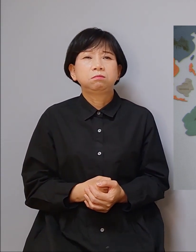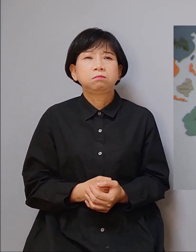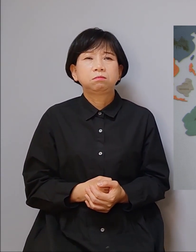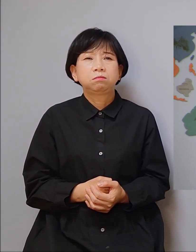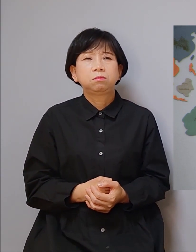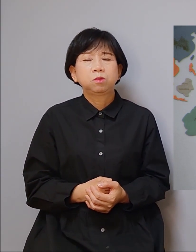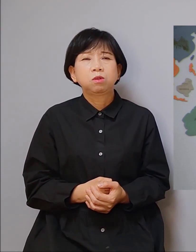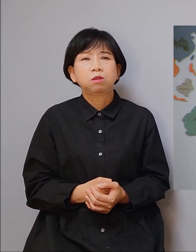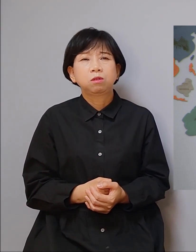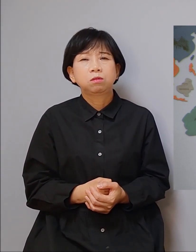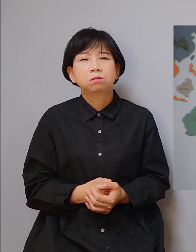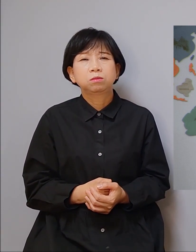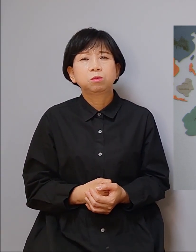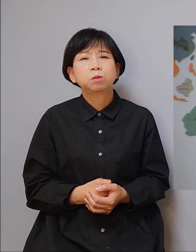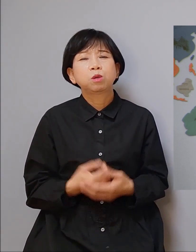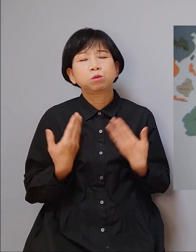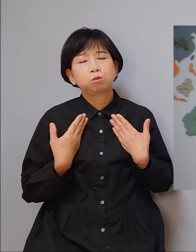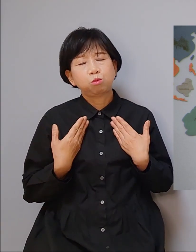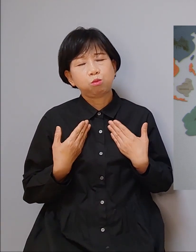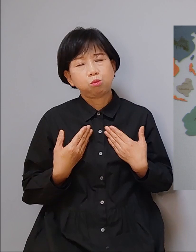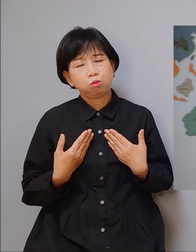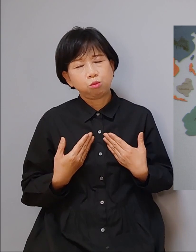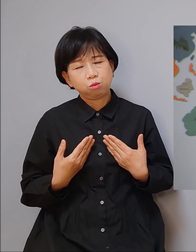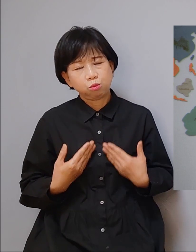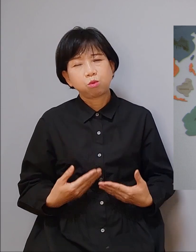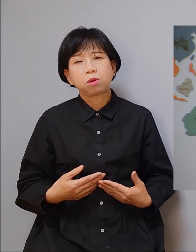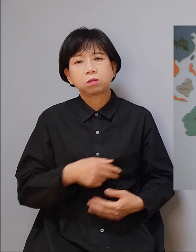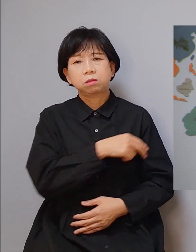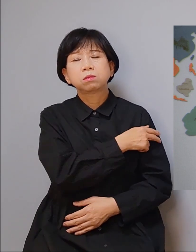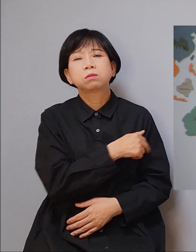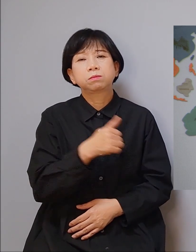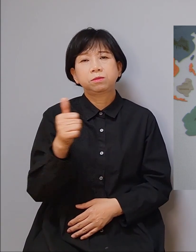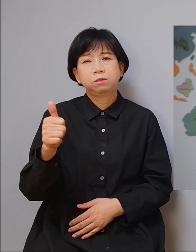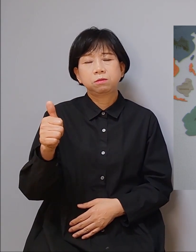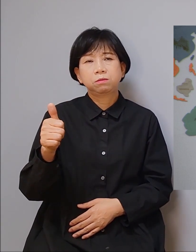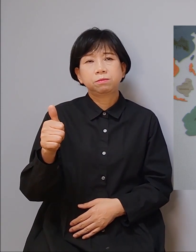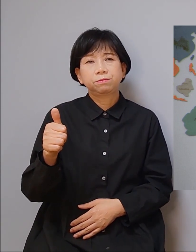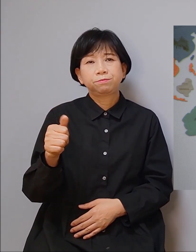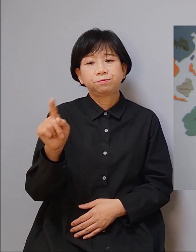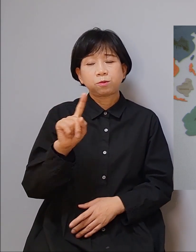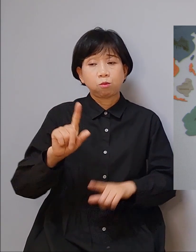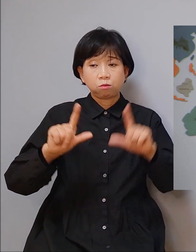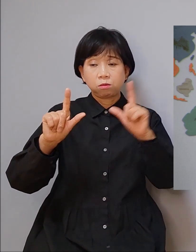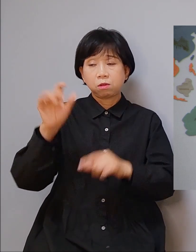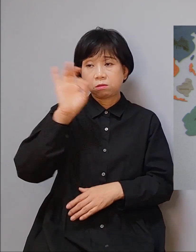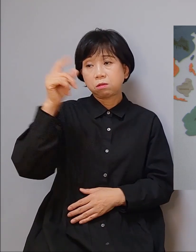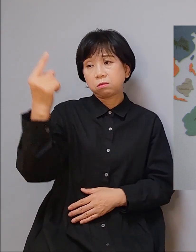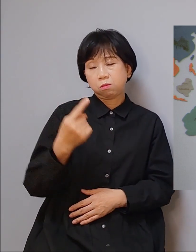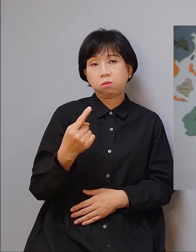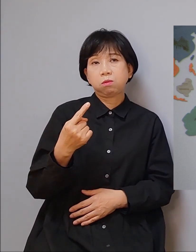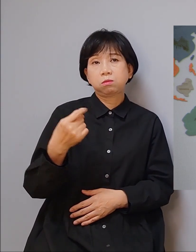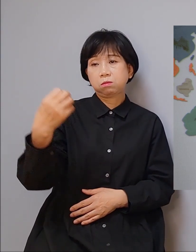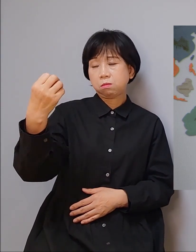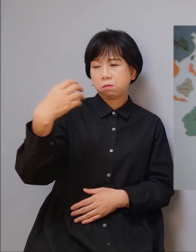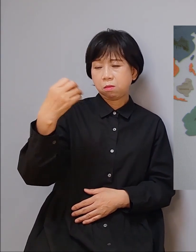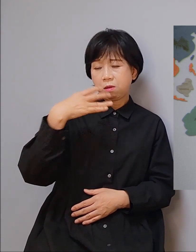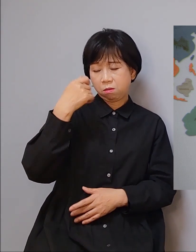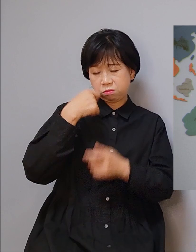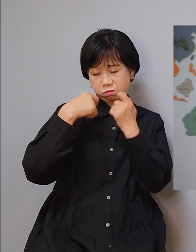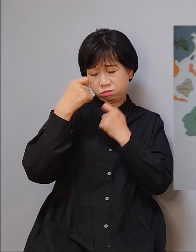말씀도 별로 이렇게 잘 안 하시는 분입니다. 근데 어느 날 저를 찾아와서 우시는